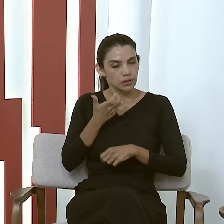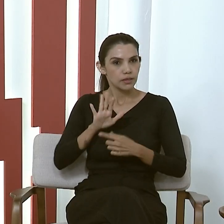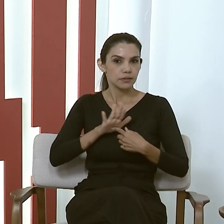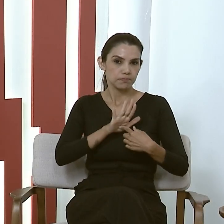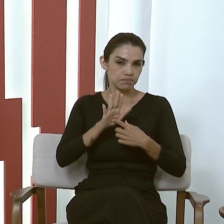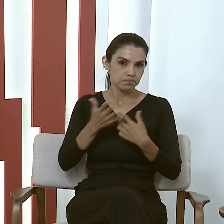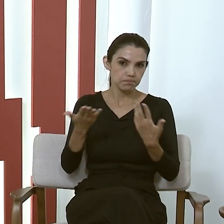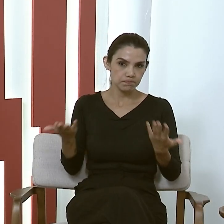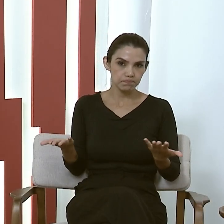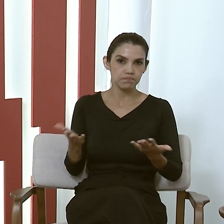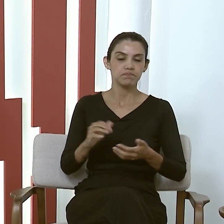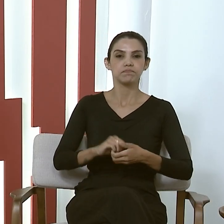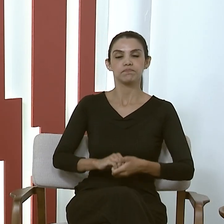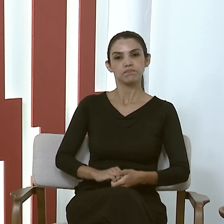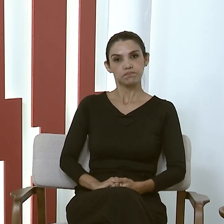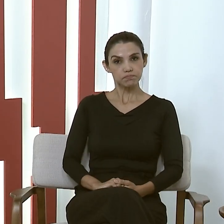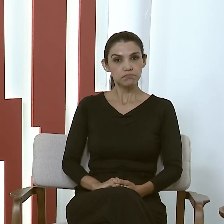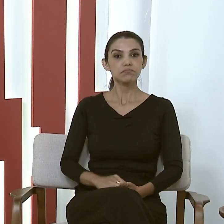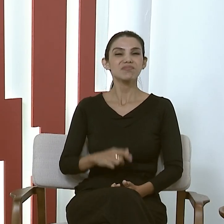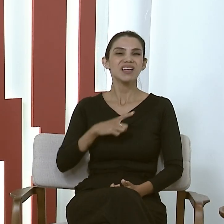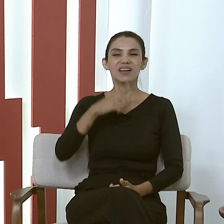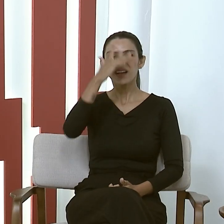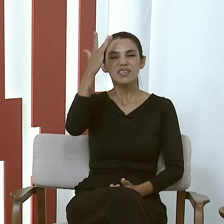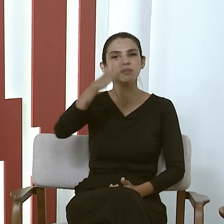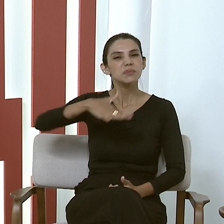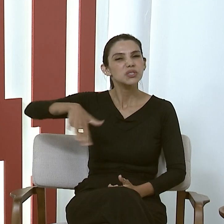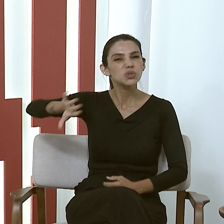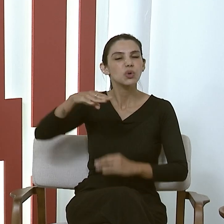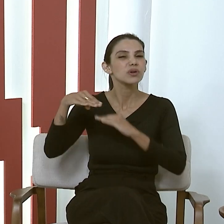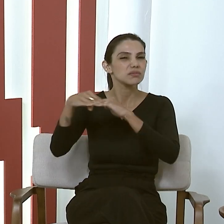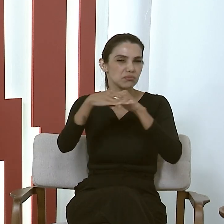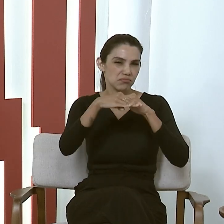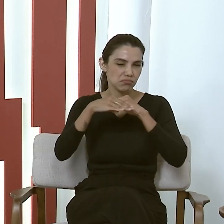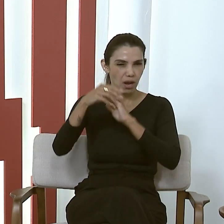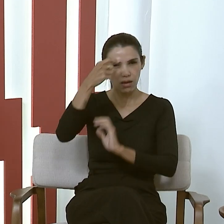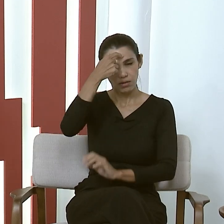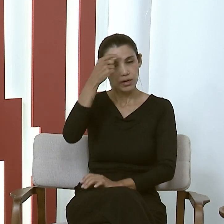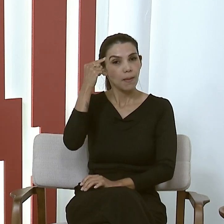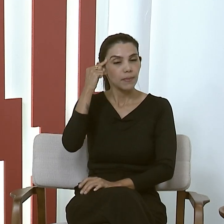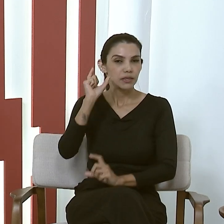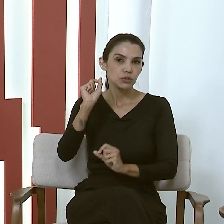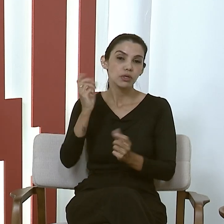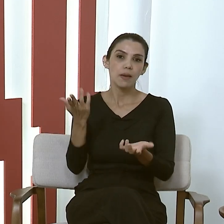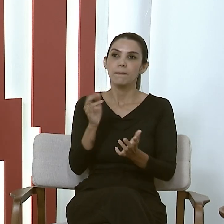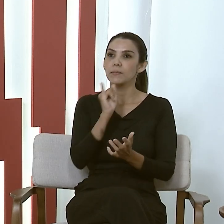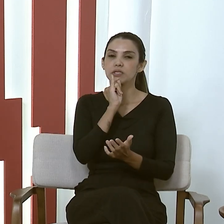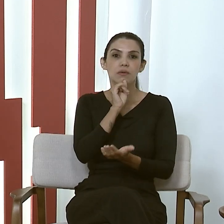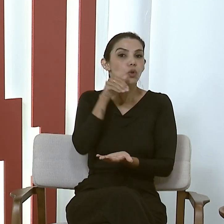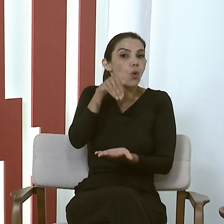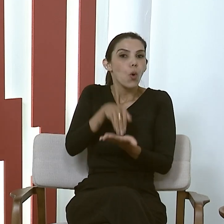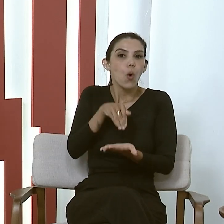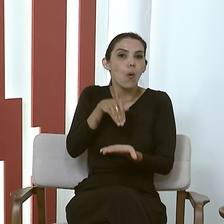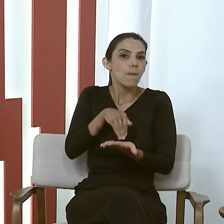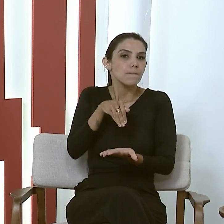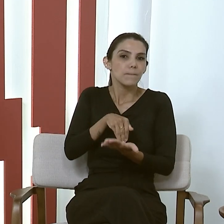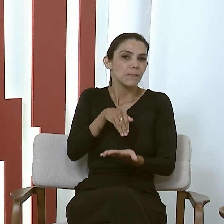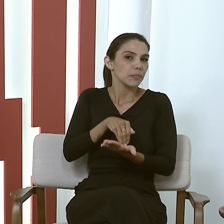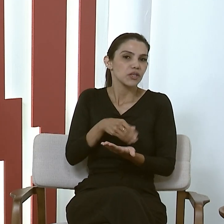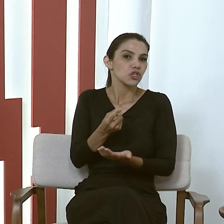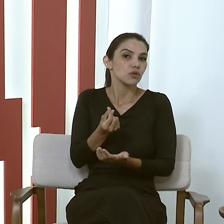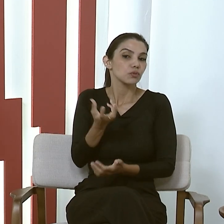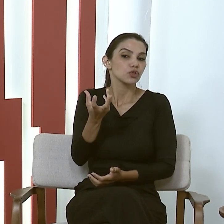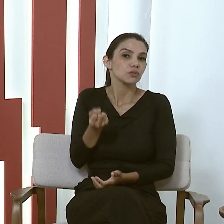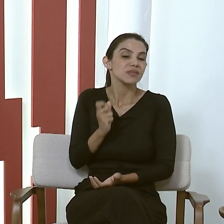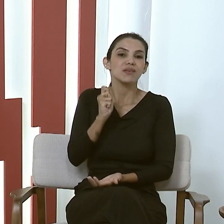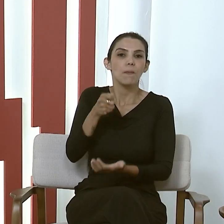existe no senso comum, digamos assim, que o mínimo que se paga de pensão é 30% do